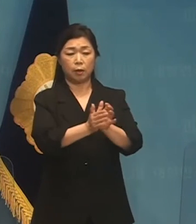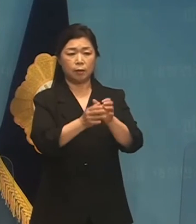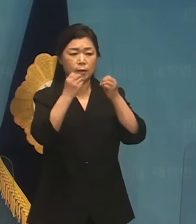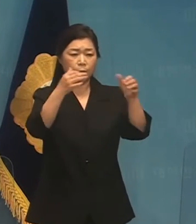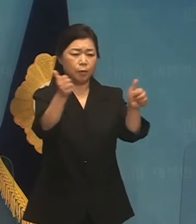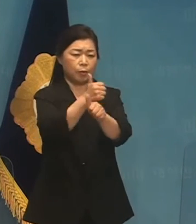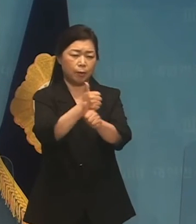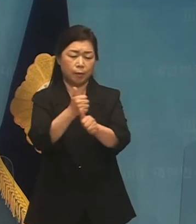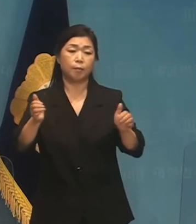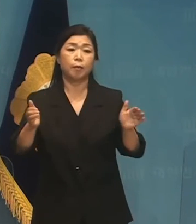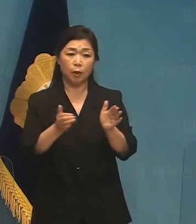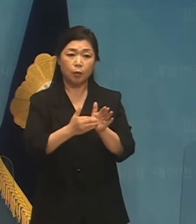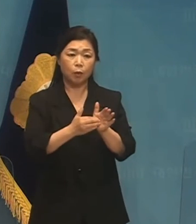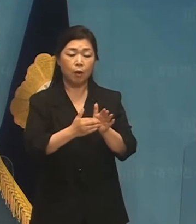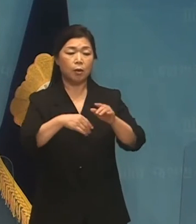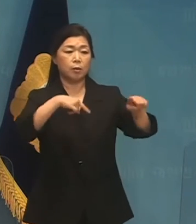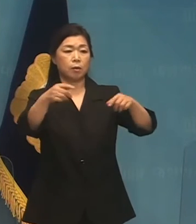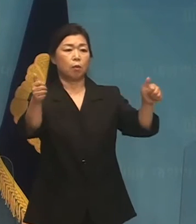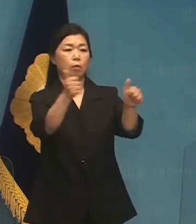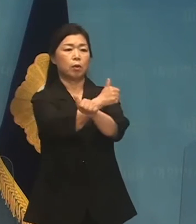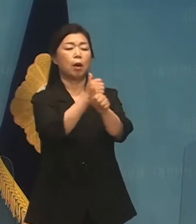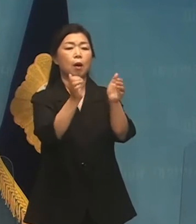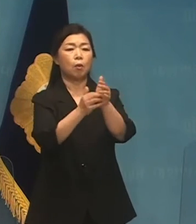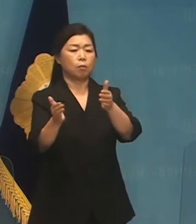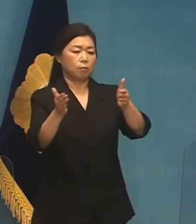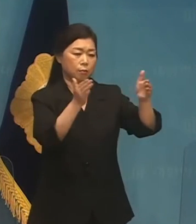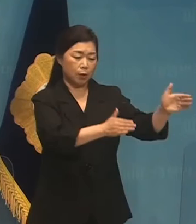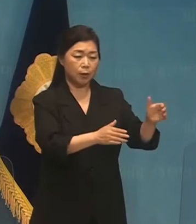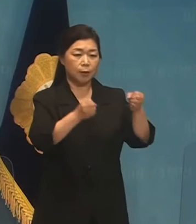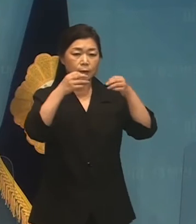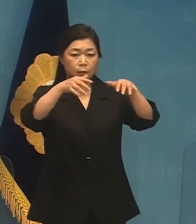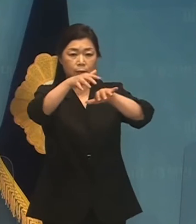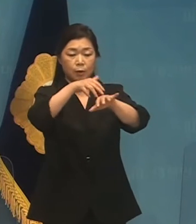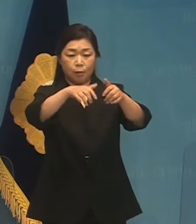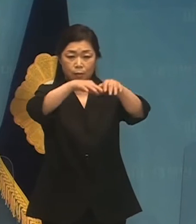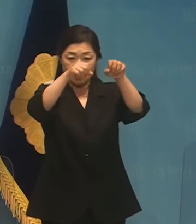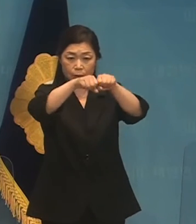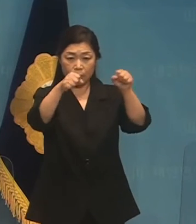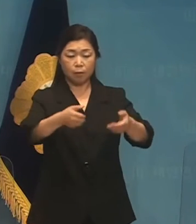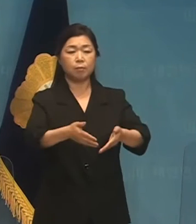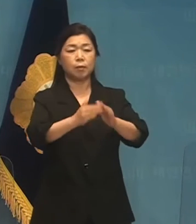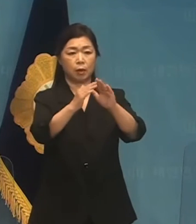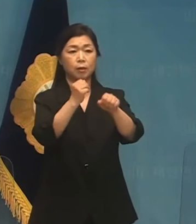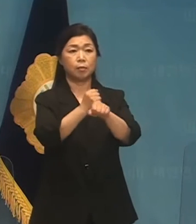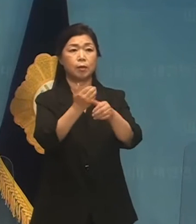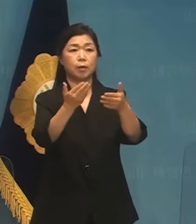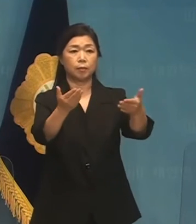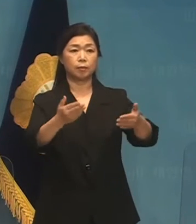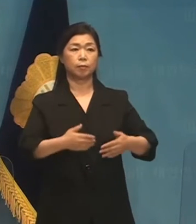인물교체를 시작으로 정권을 교체하고 체제 전환의 길을 열겠습니다.